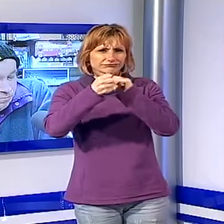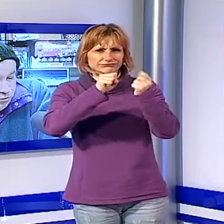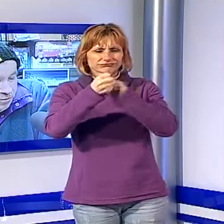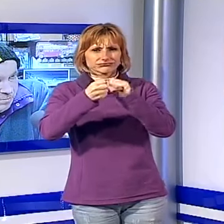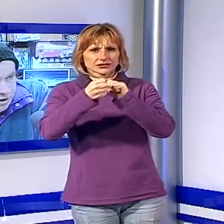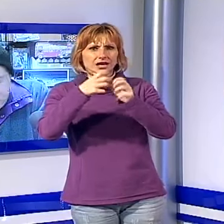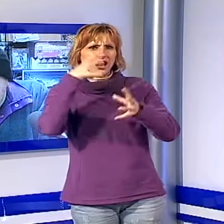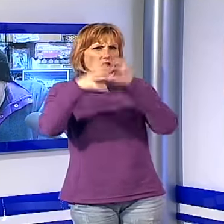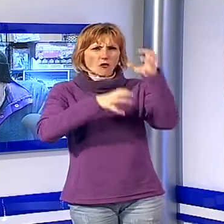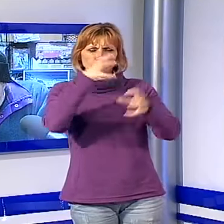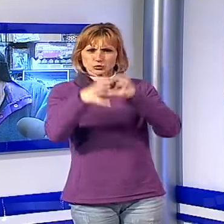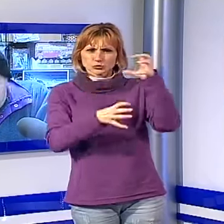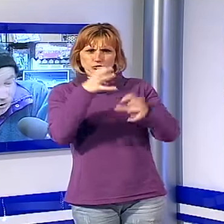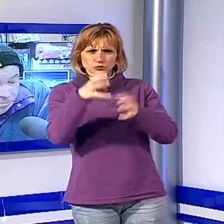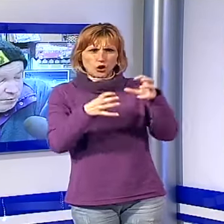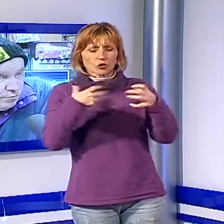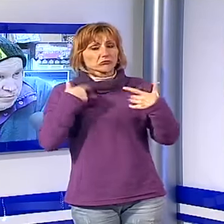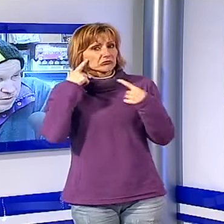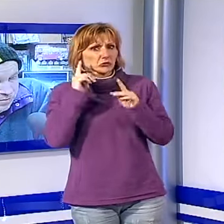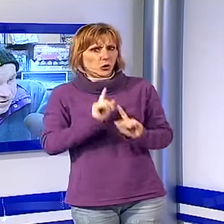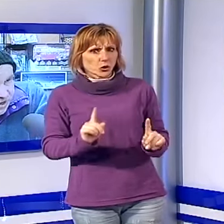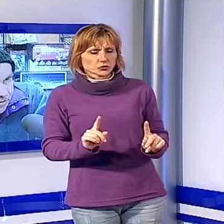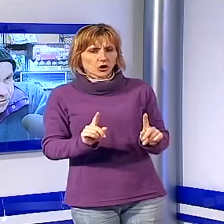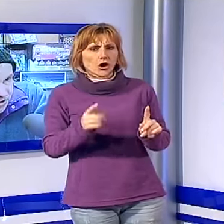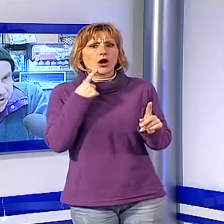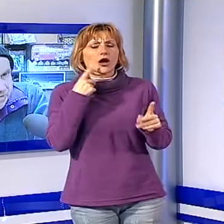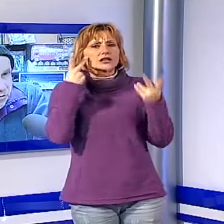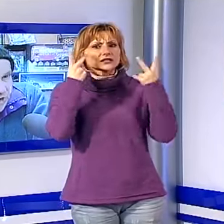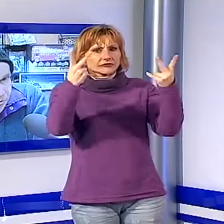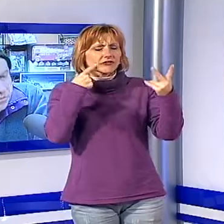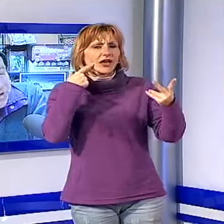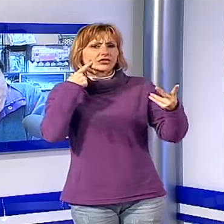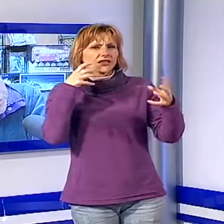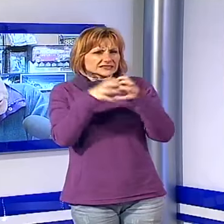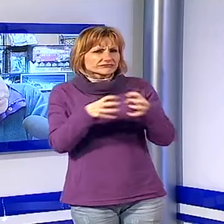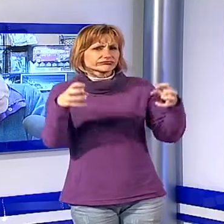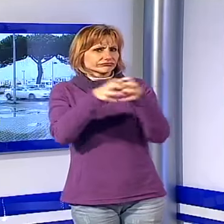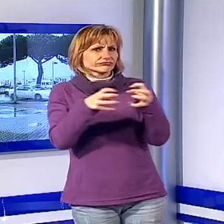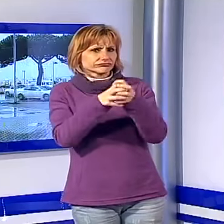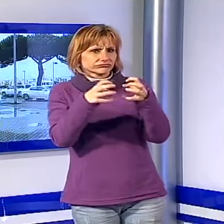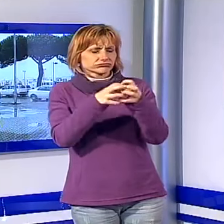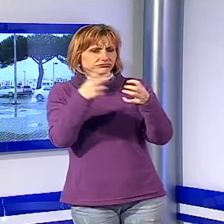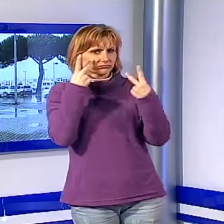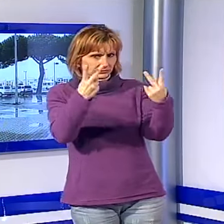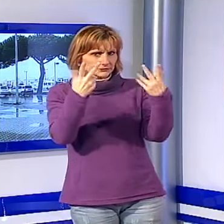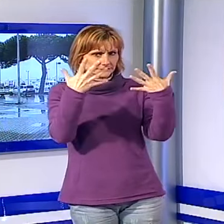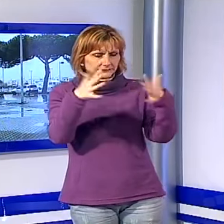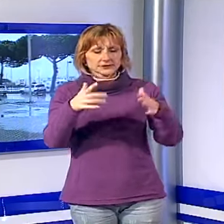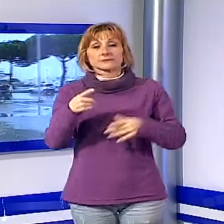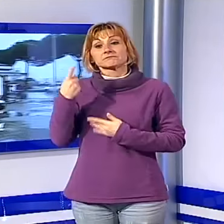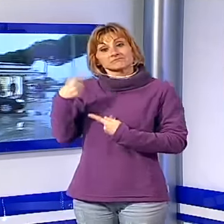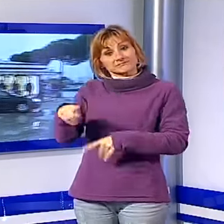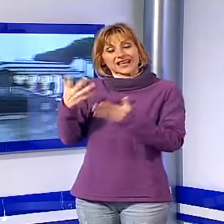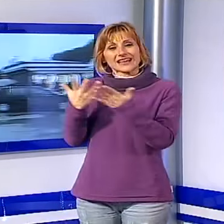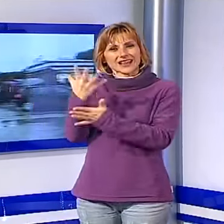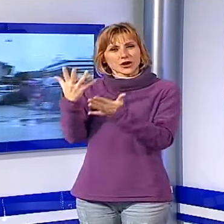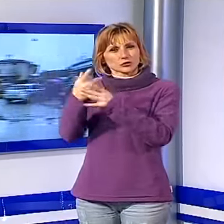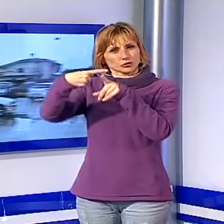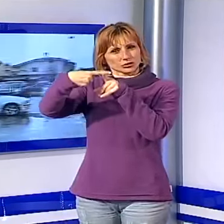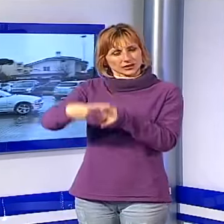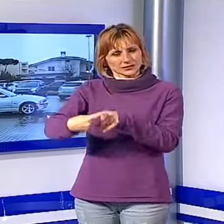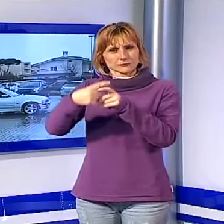quindi molto probabilmente, non lo so, comunque se le stavano dando. Questo è il racconto di uno dei testimoni del